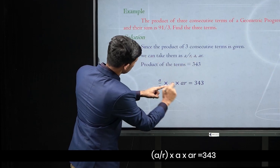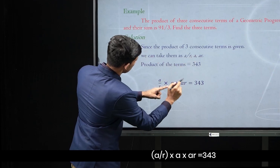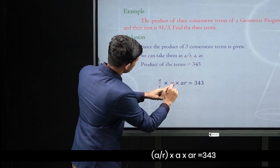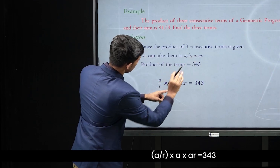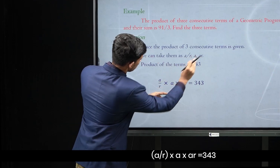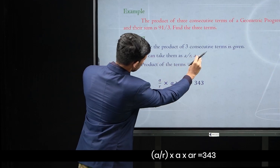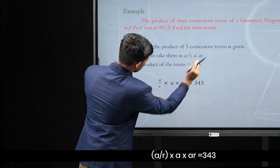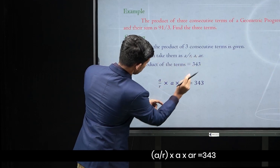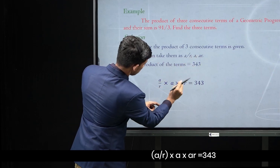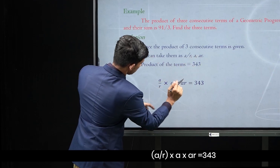ஏஆர் ஈடு